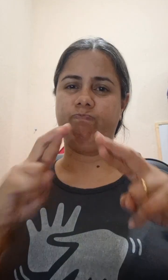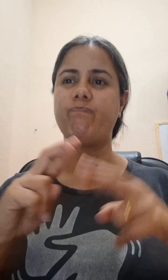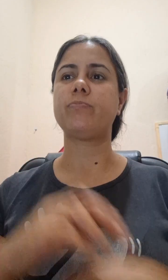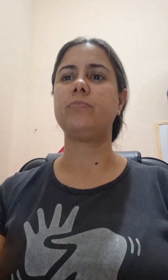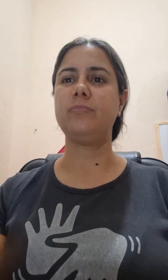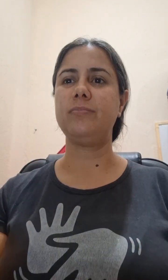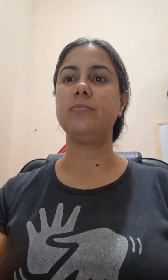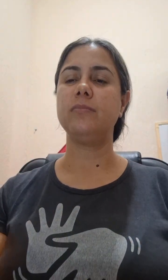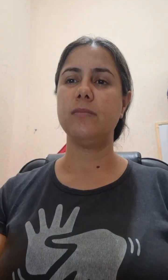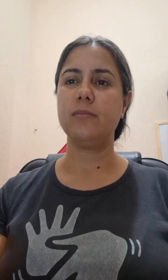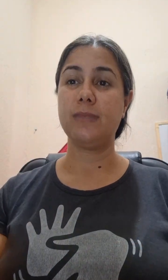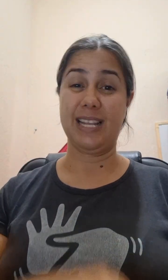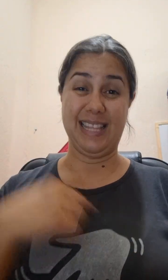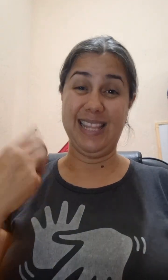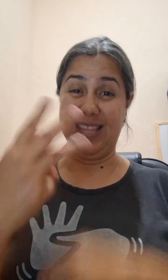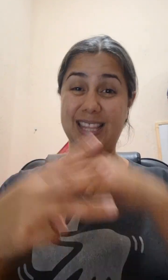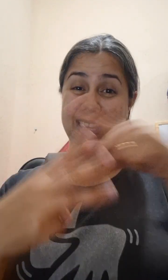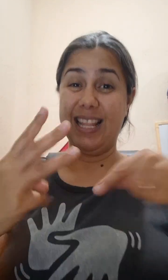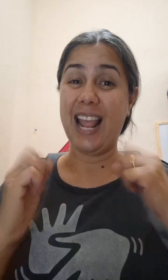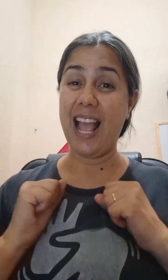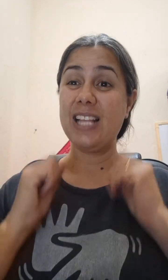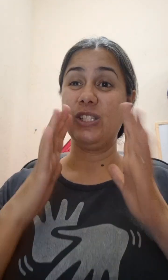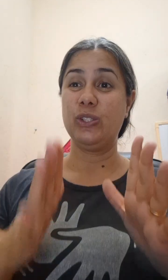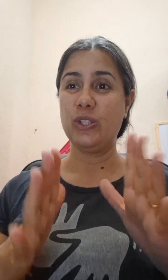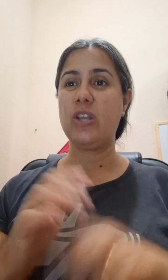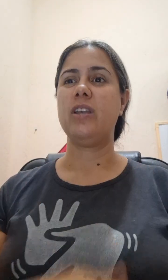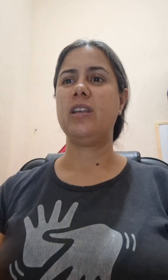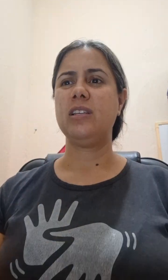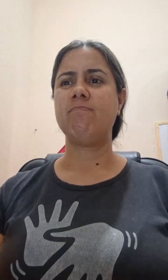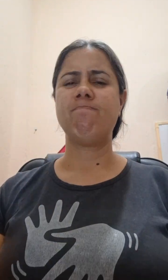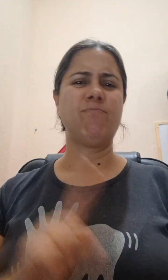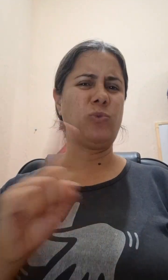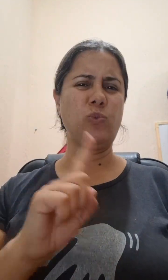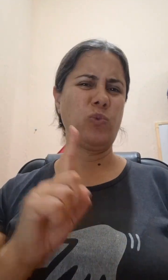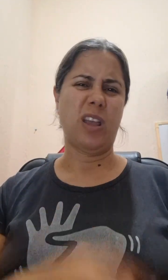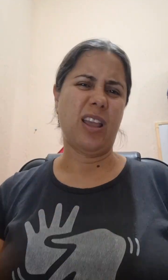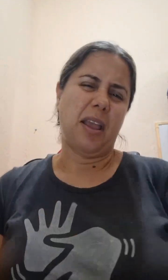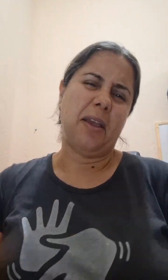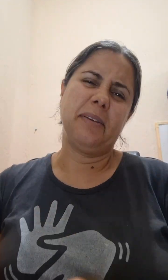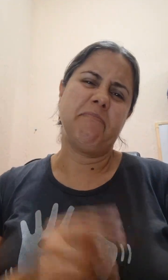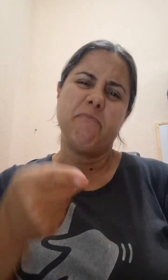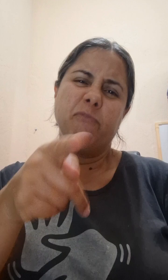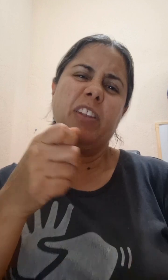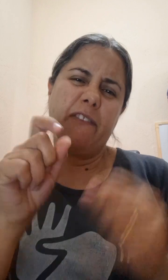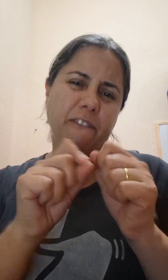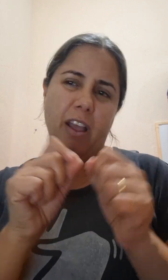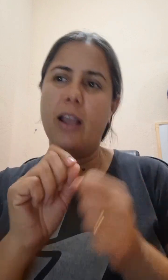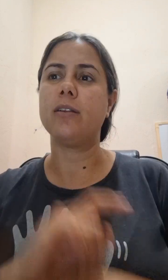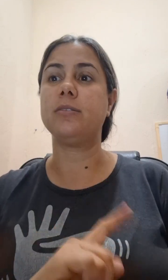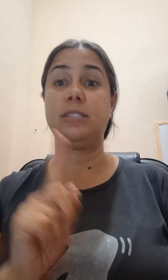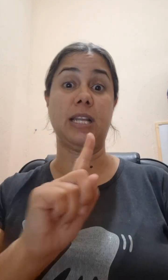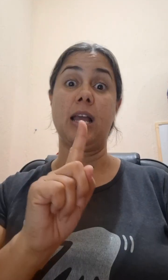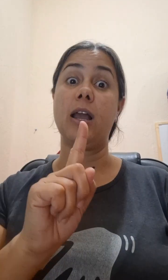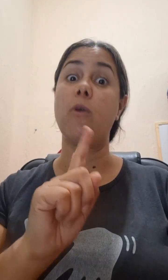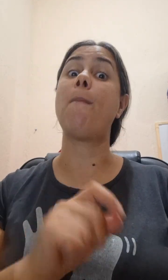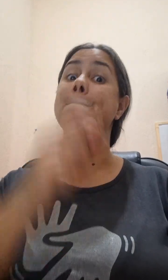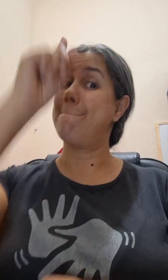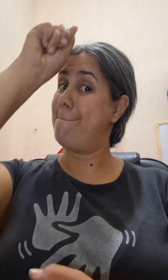Essas ações não é só para você fazer uma sugestão, mas é um mandamento